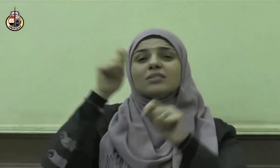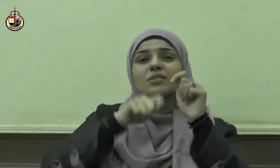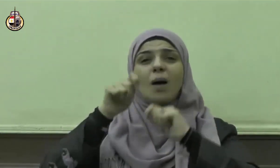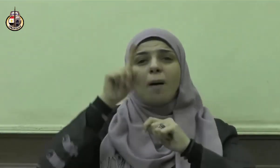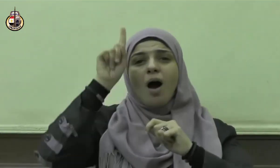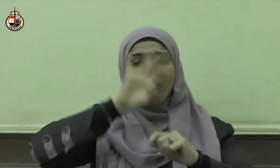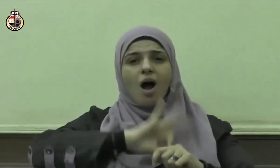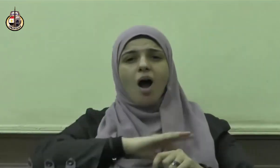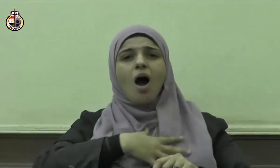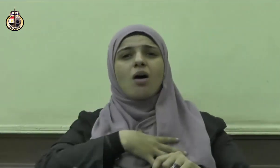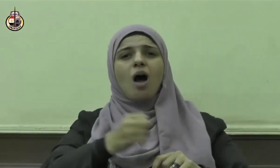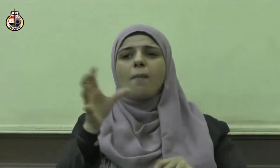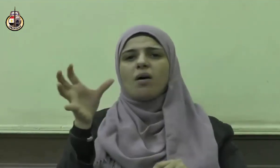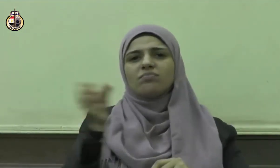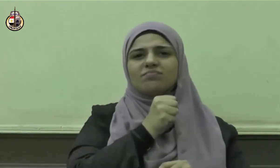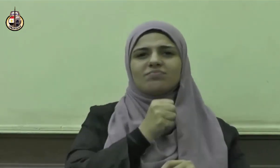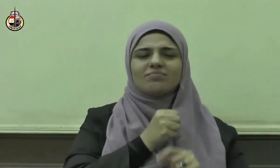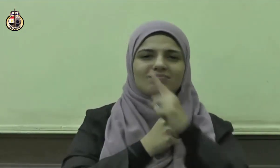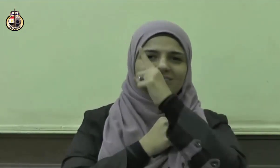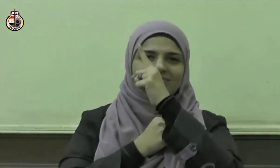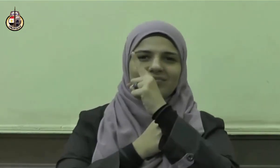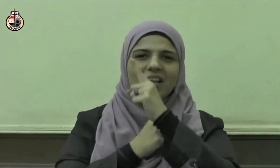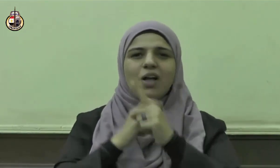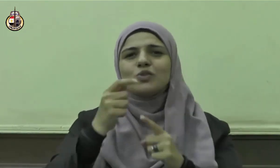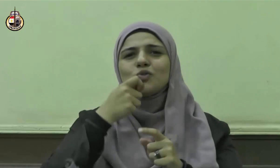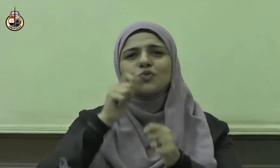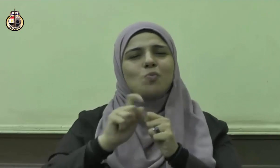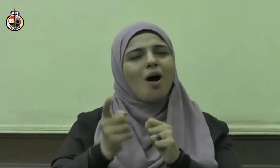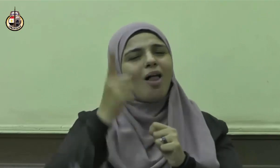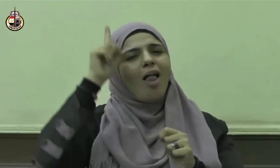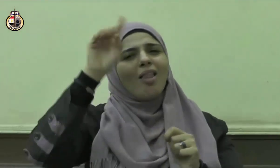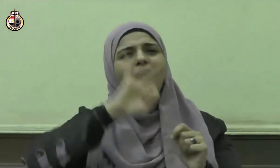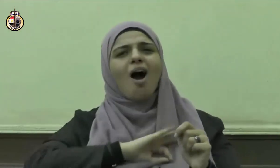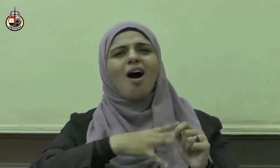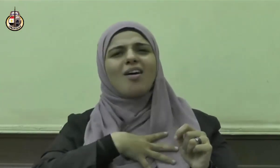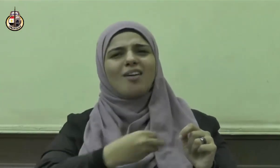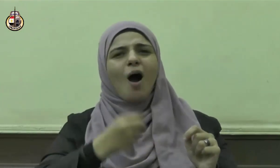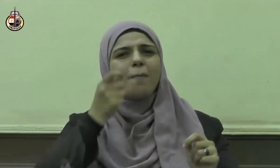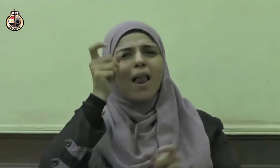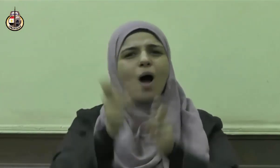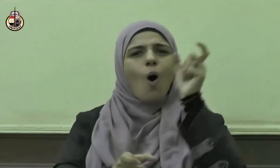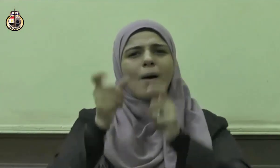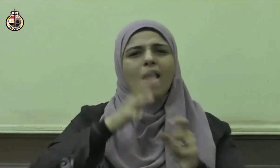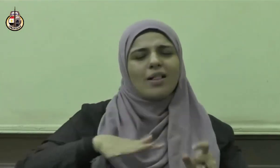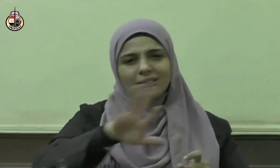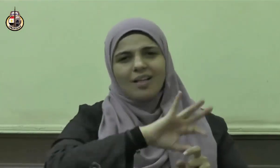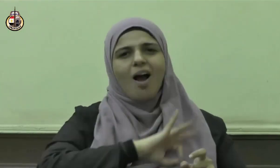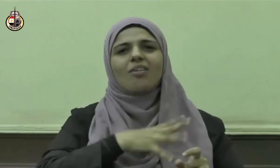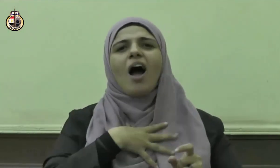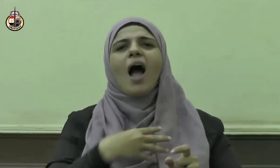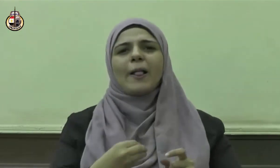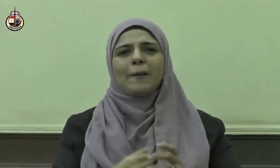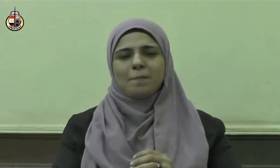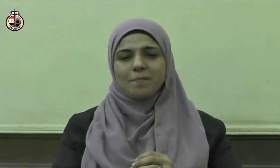الرحمة من قلبك؟ إنما يرحم الله من عباده الرحماء. وفي هذا